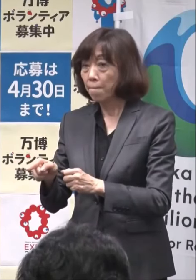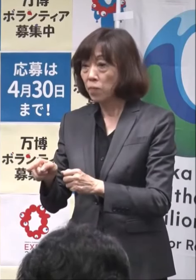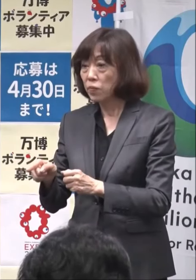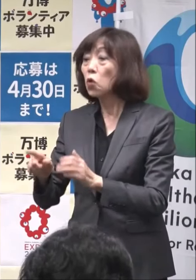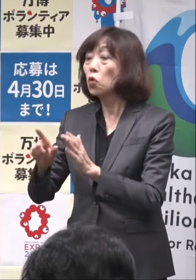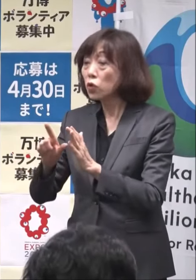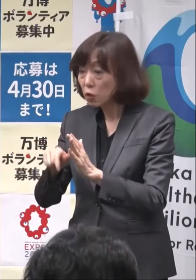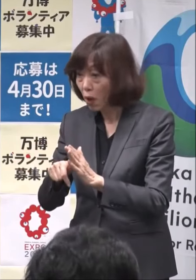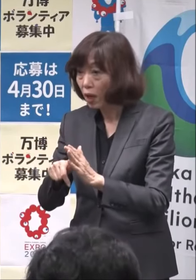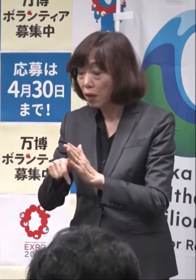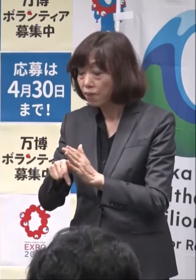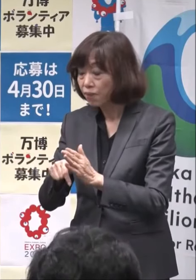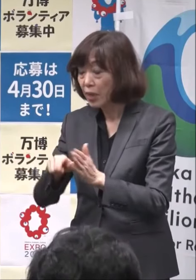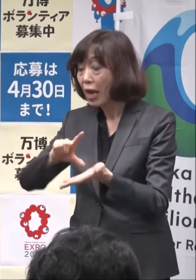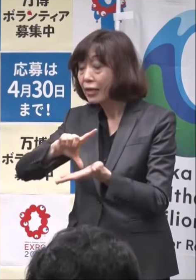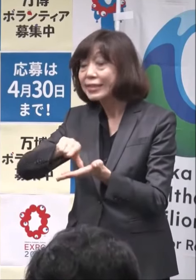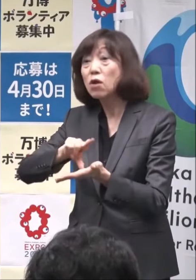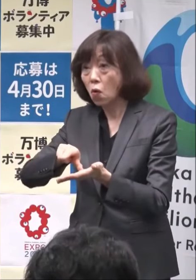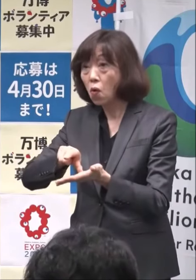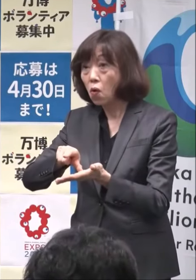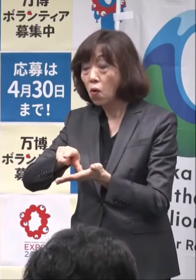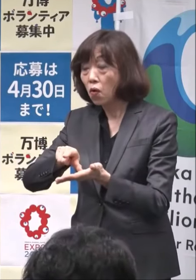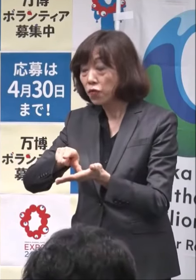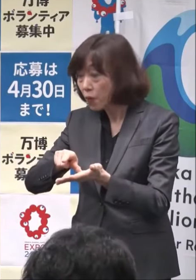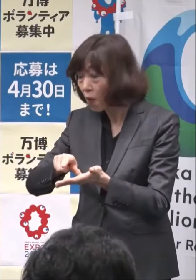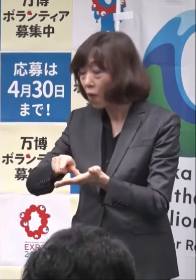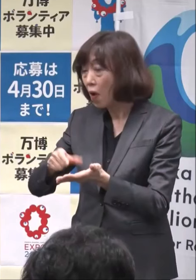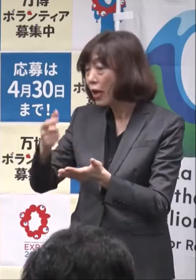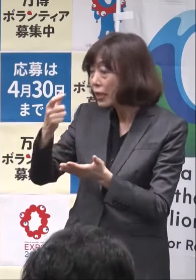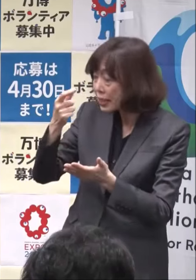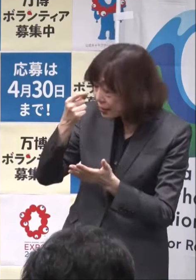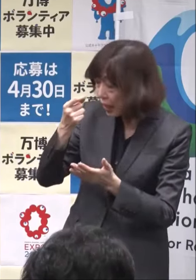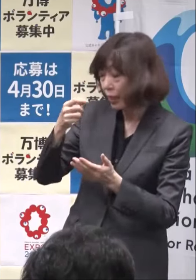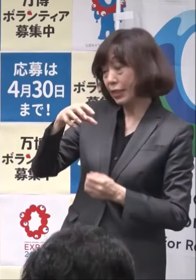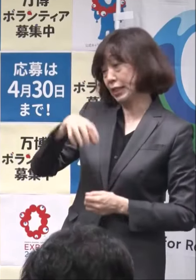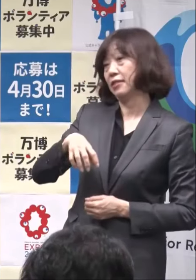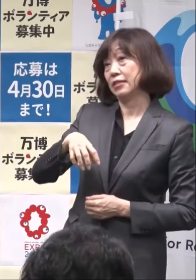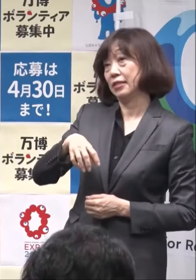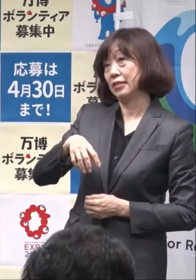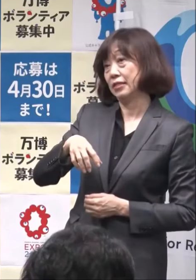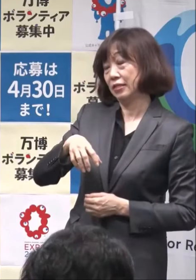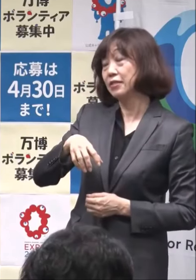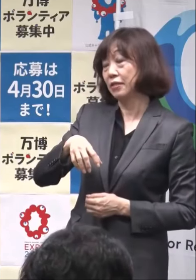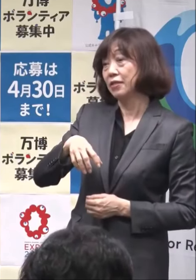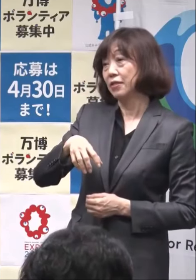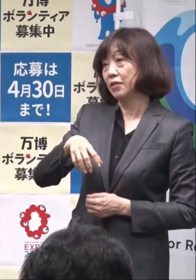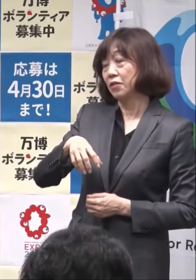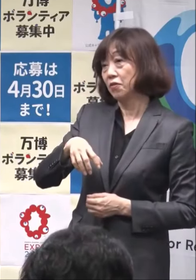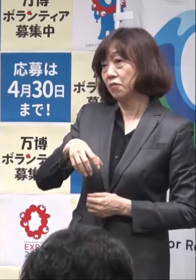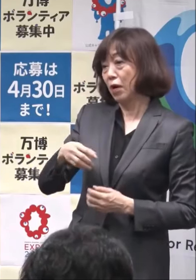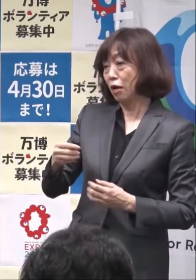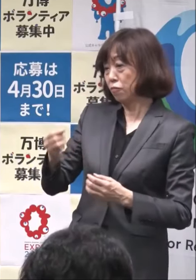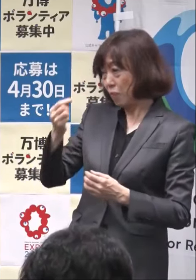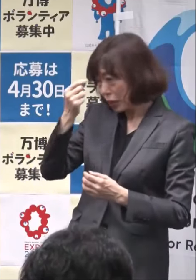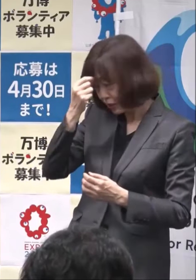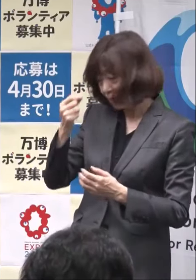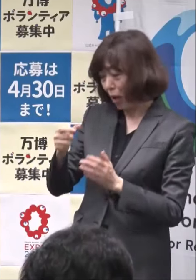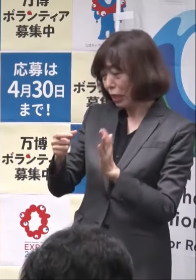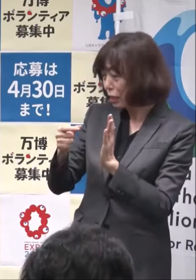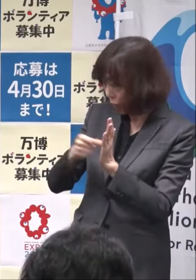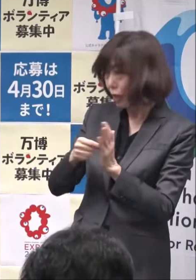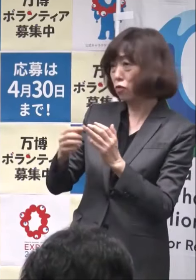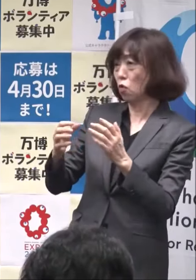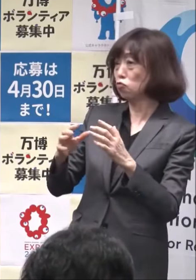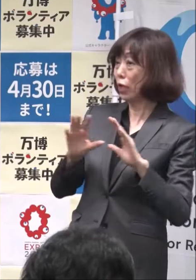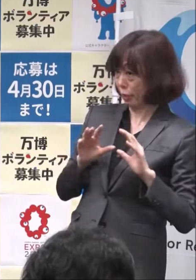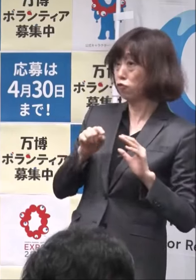その時はおそらく地方の被災地県も被災してるはずですから、強烈な意思決定をガンガンやってい